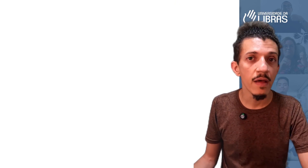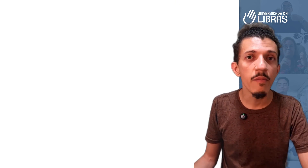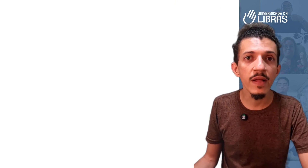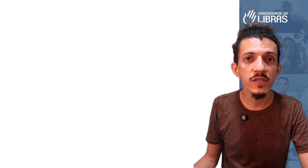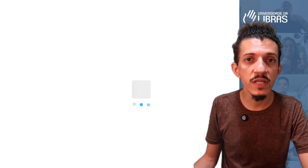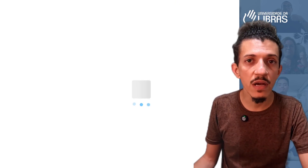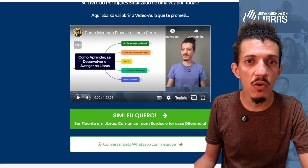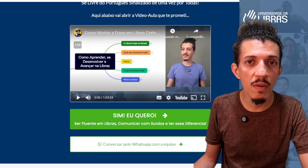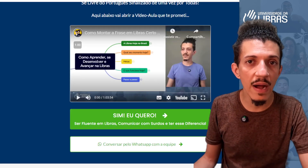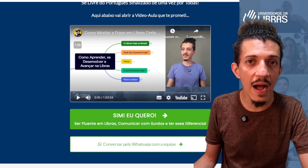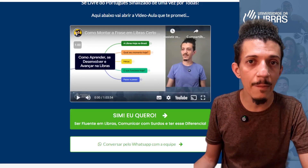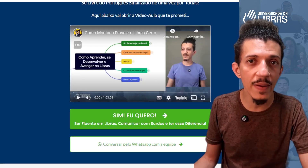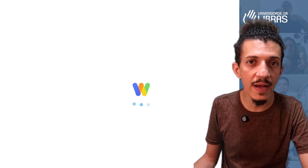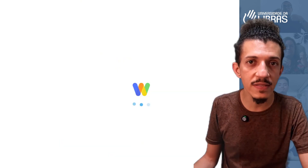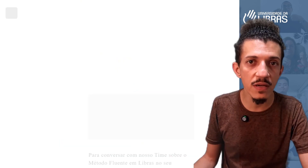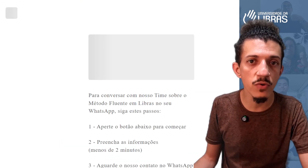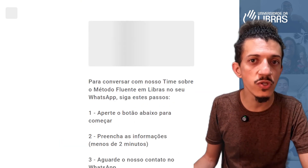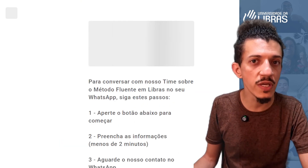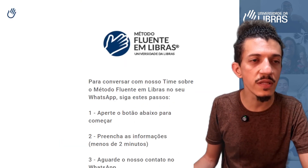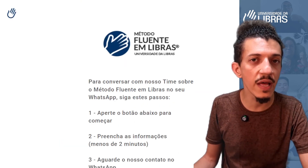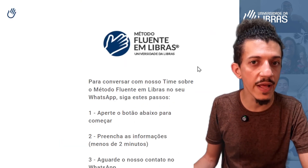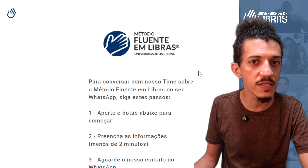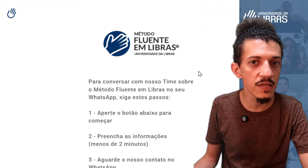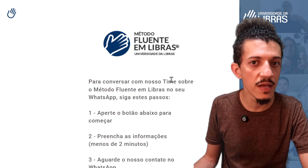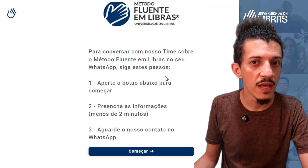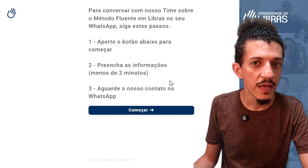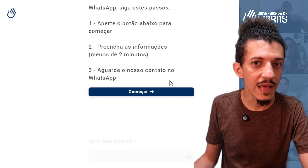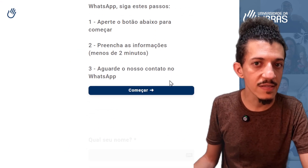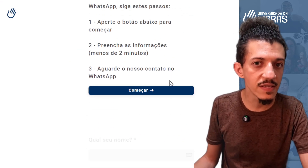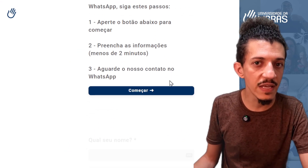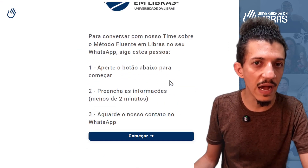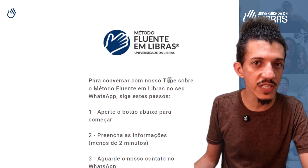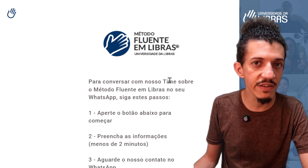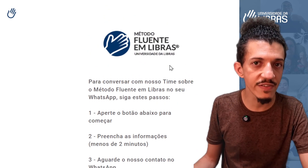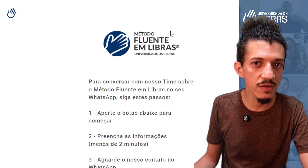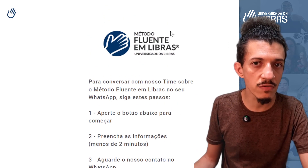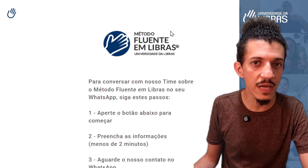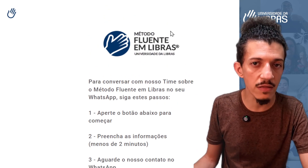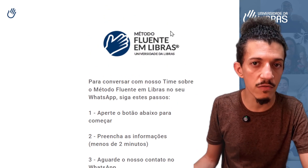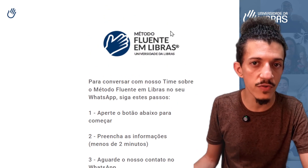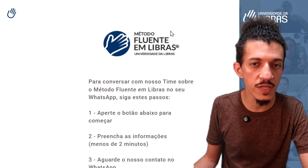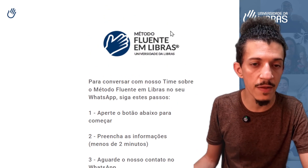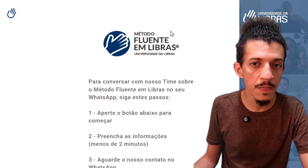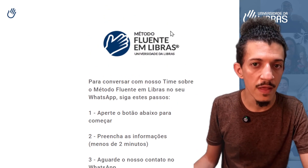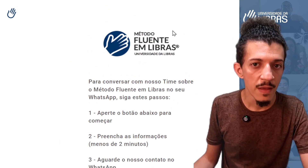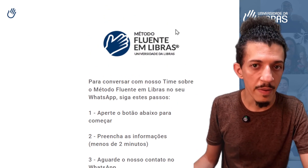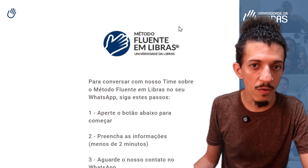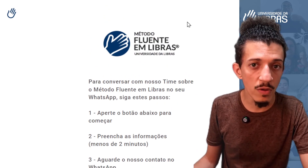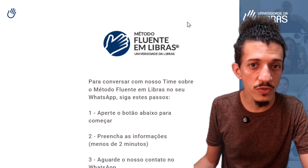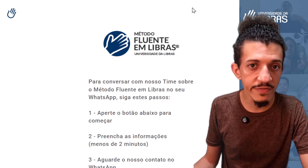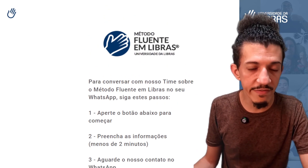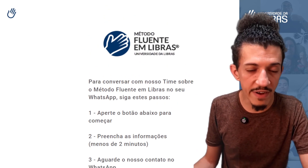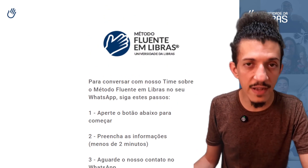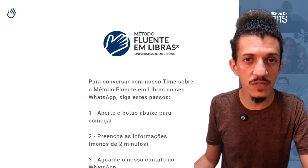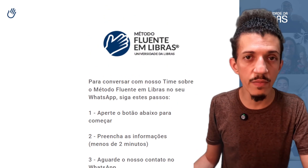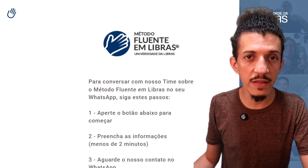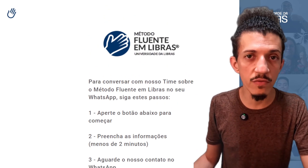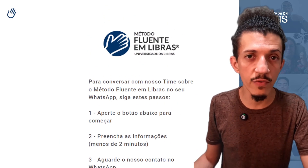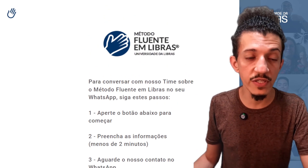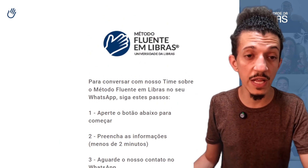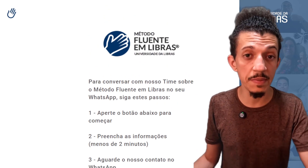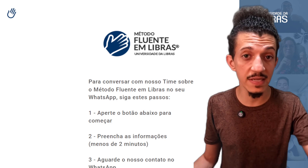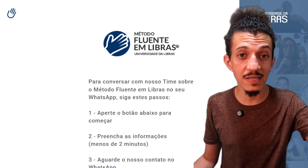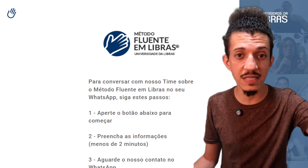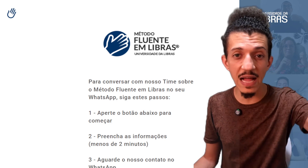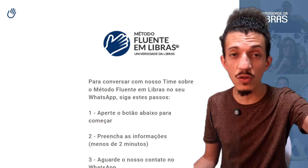vai preencher uma aplicação de interesse e assim a gente vai fazer contato com você para quando tiver vagas no método